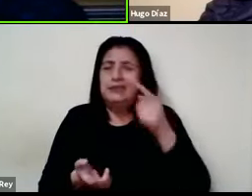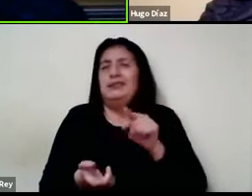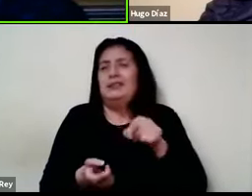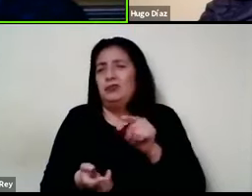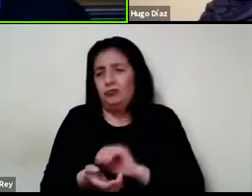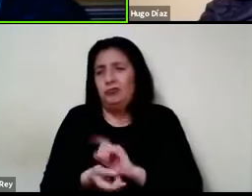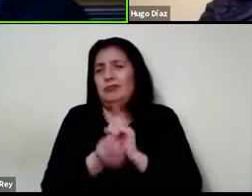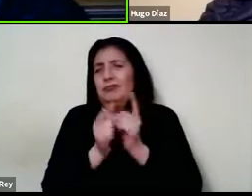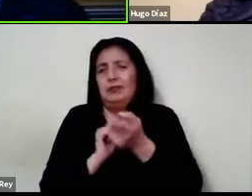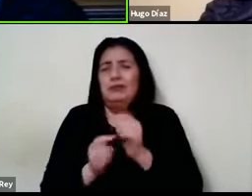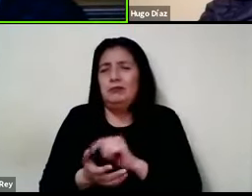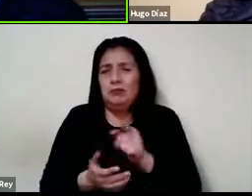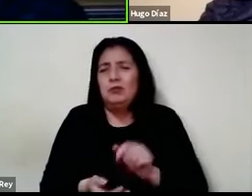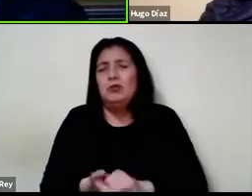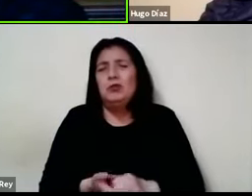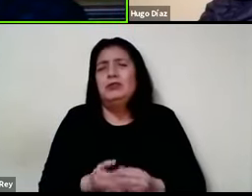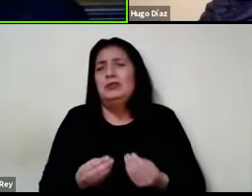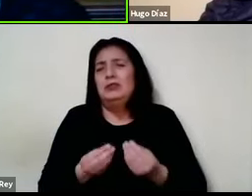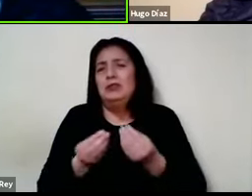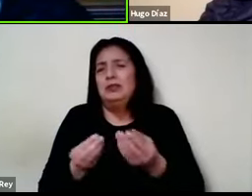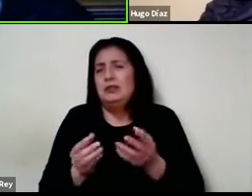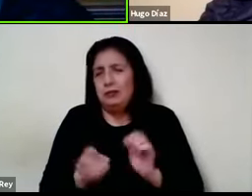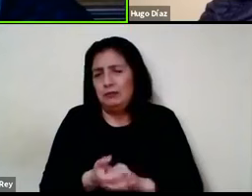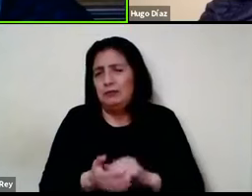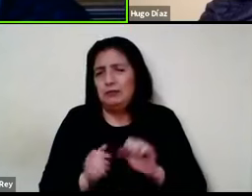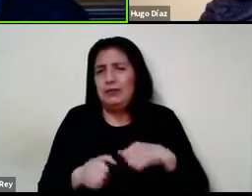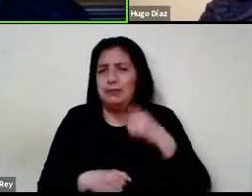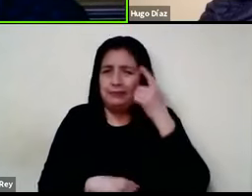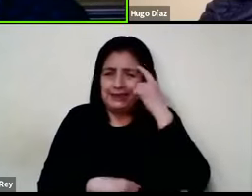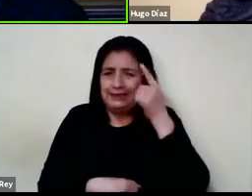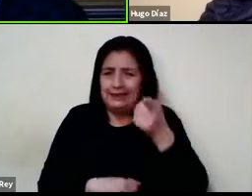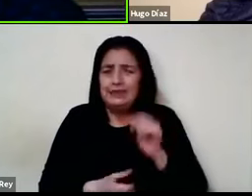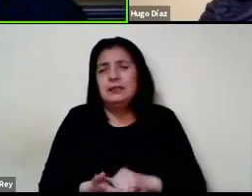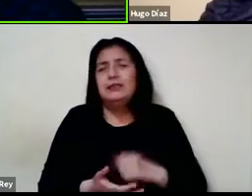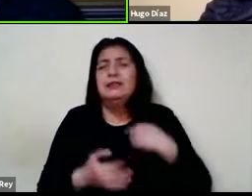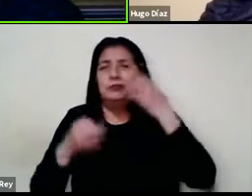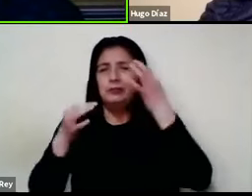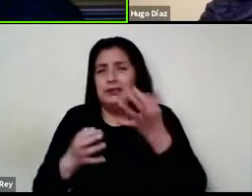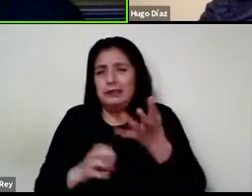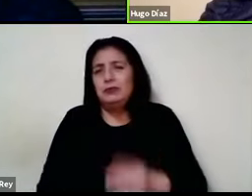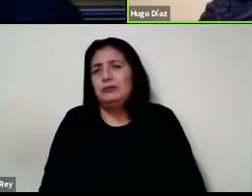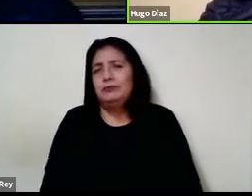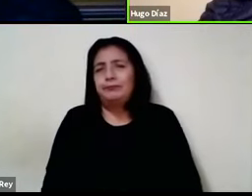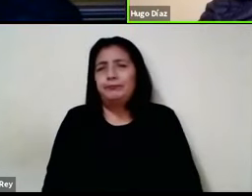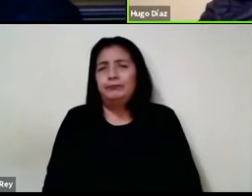y darle también un punto para pensar, ¿no?, y tomar decisiones.